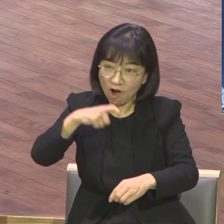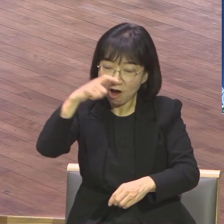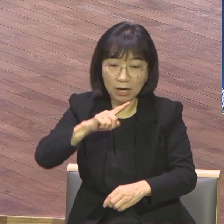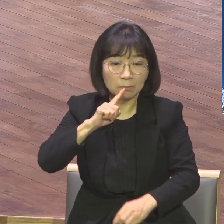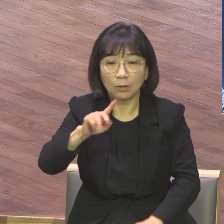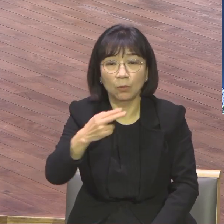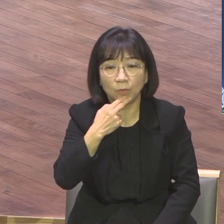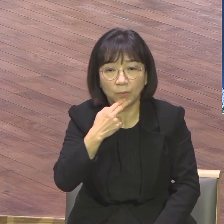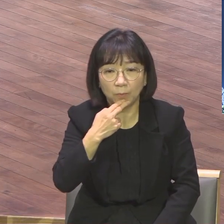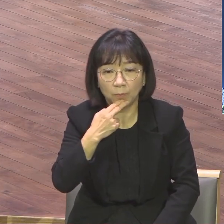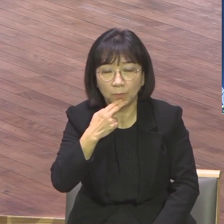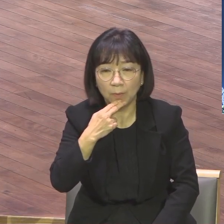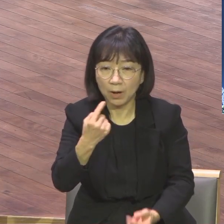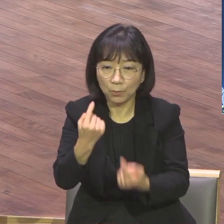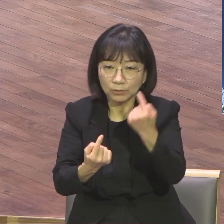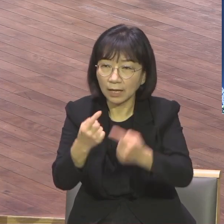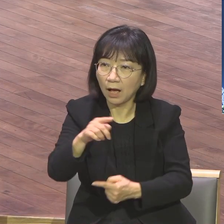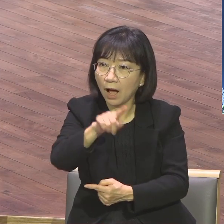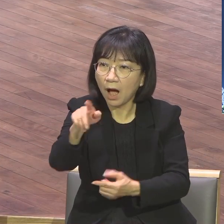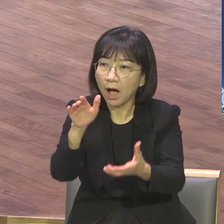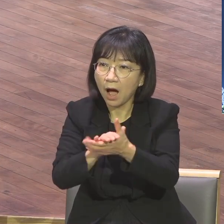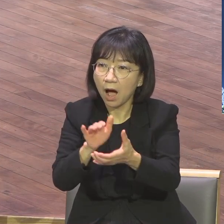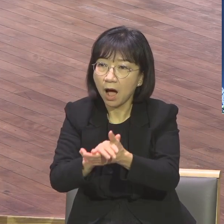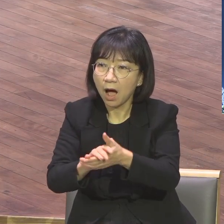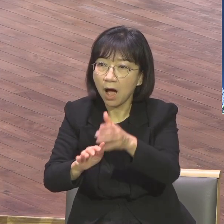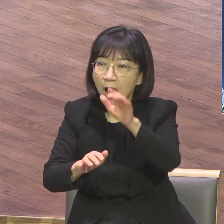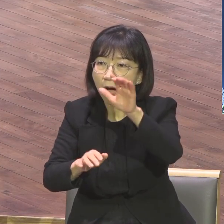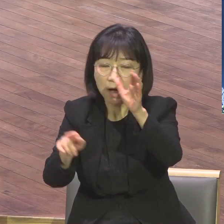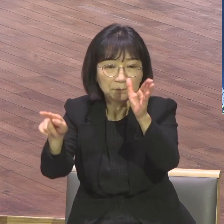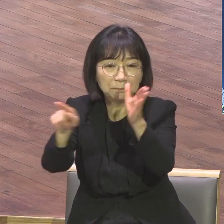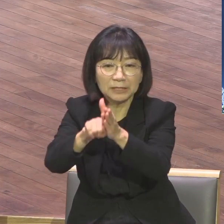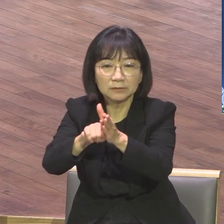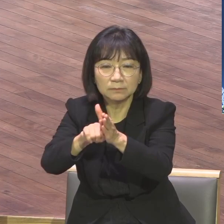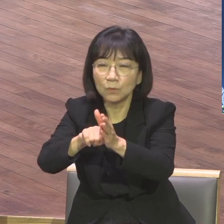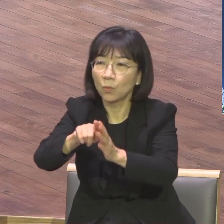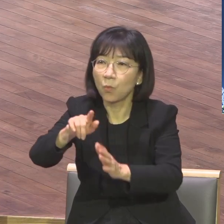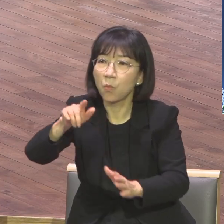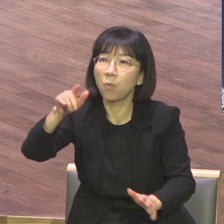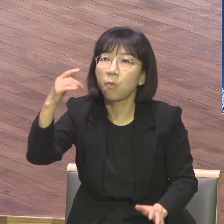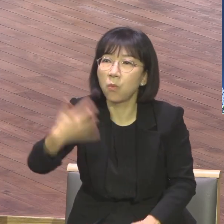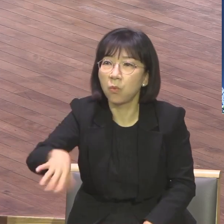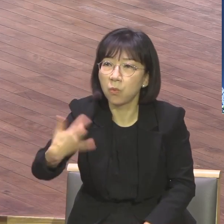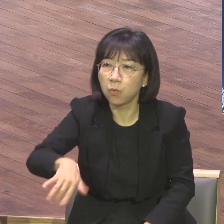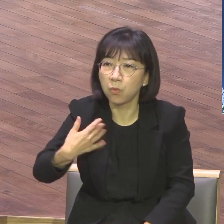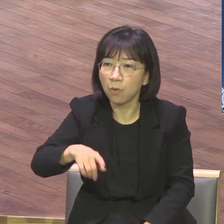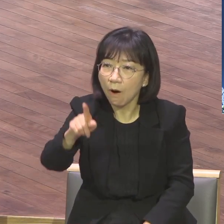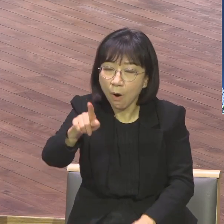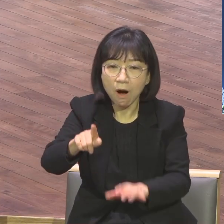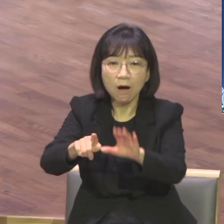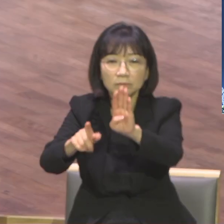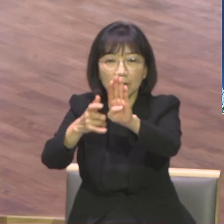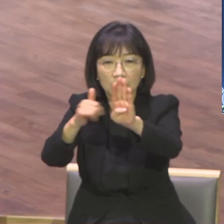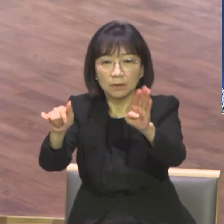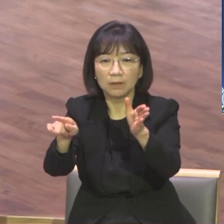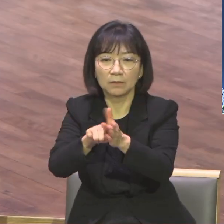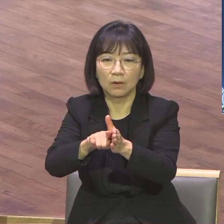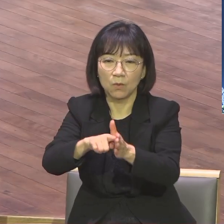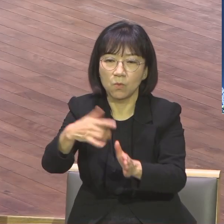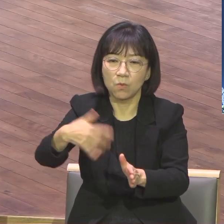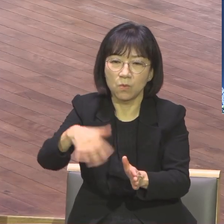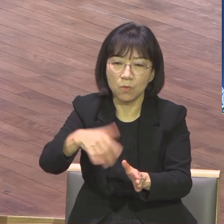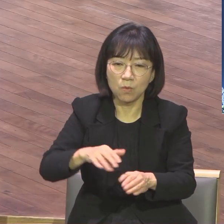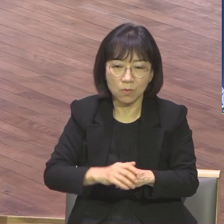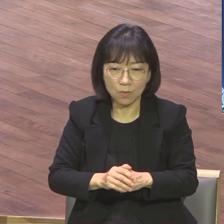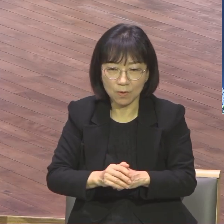않았어요. 예수님 뭘 보느냐? 믿음을 보셨다는 거죠. 그게 중요한 겁니다. 믿음을 보셨어요. 보통